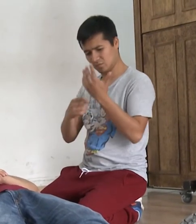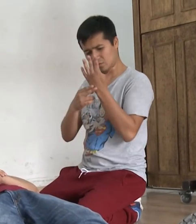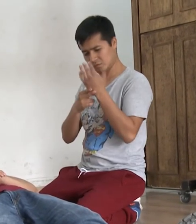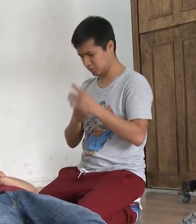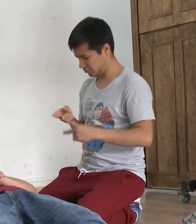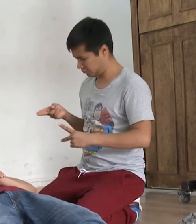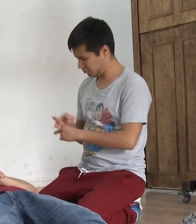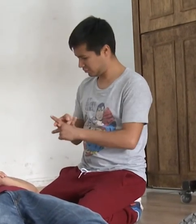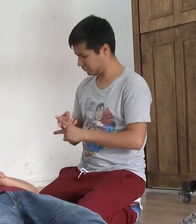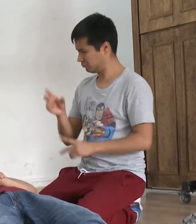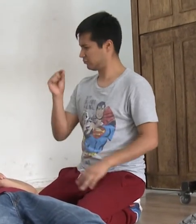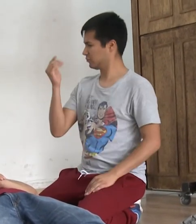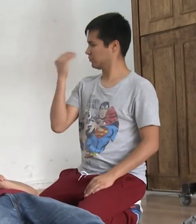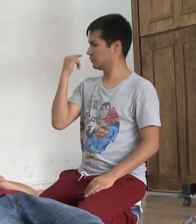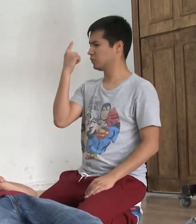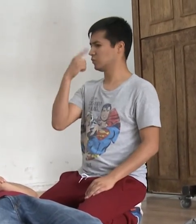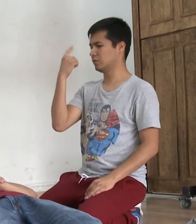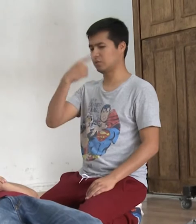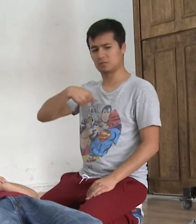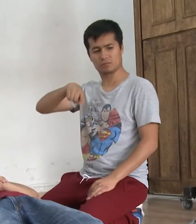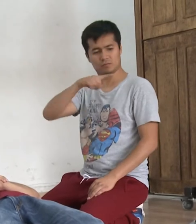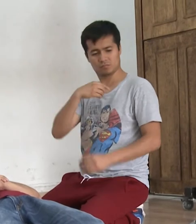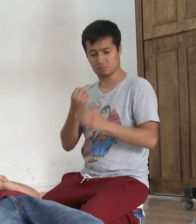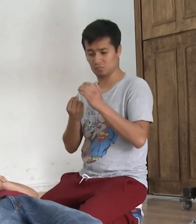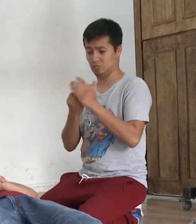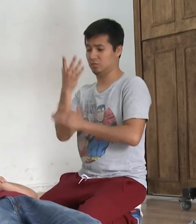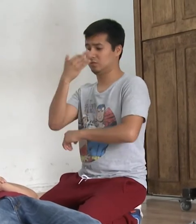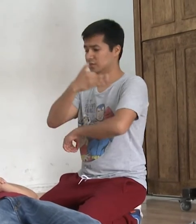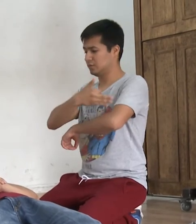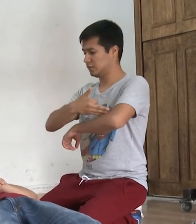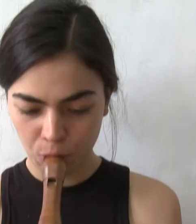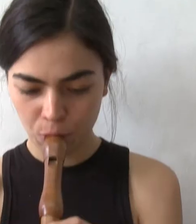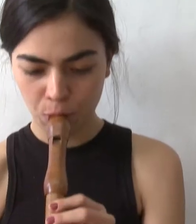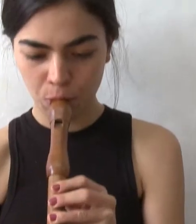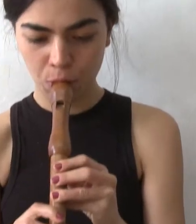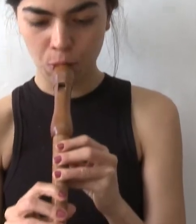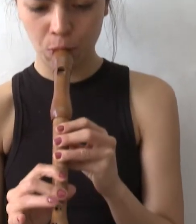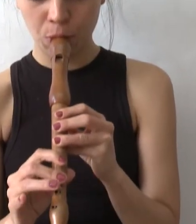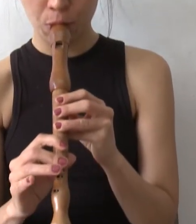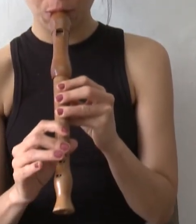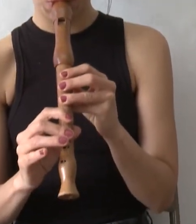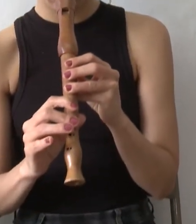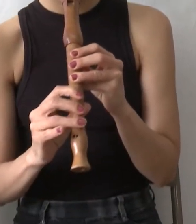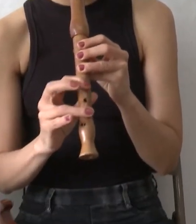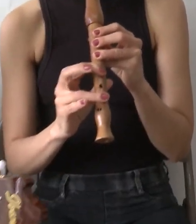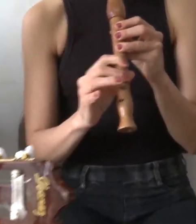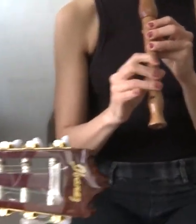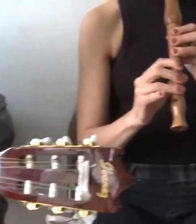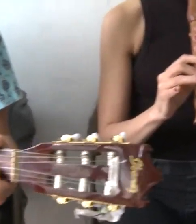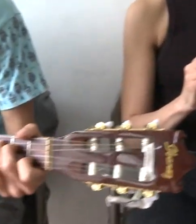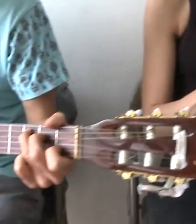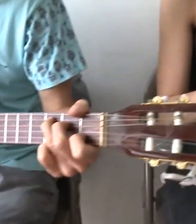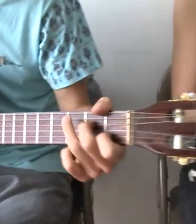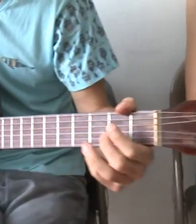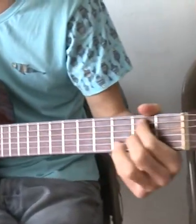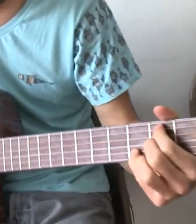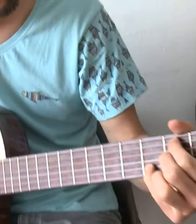ya pudiera ser completamente manipulado e incluso consciente. Silencio Romeo, lo que el amor puede, el amor lo intenta.